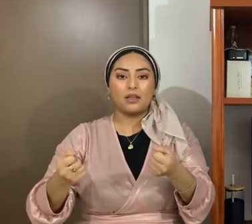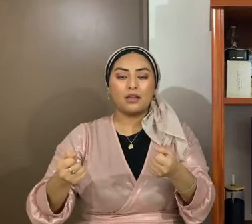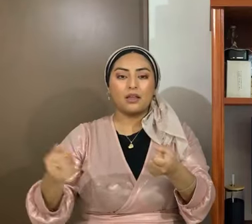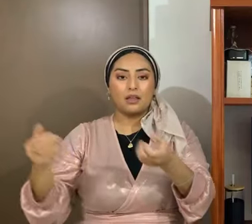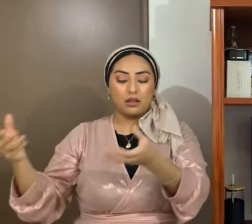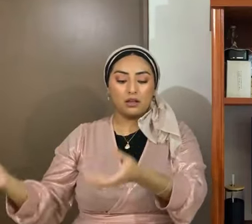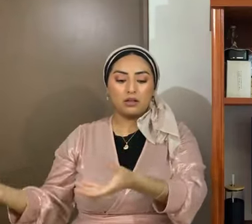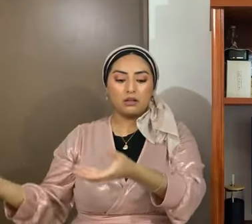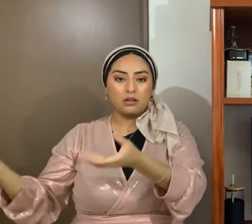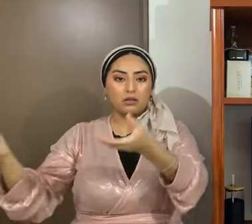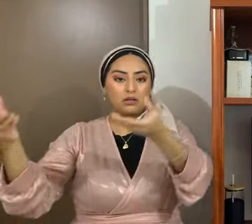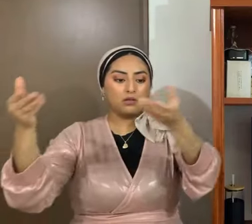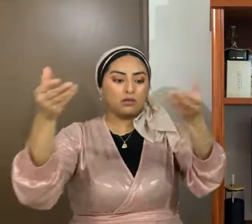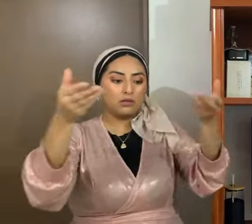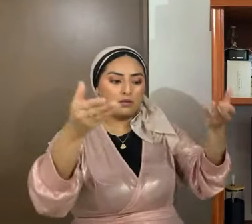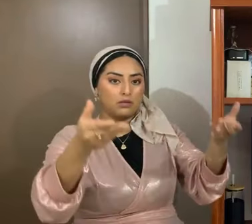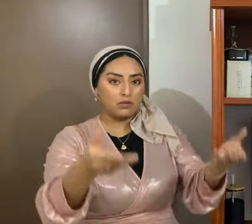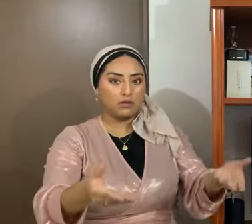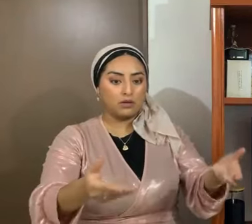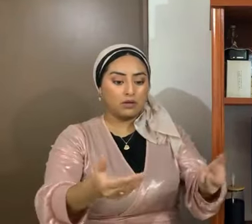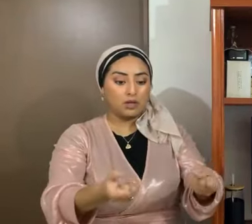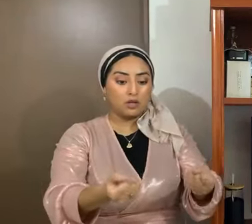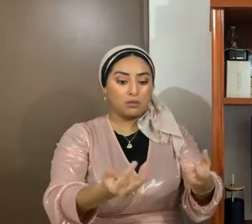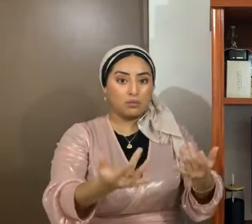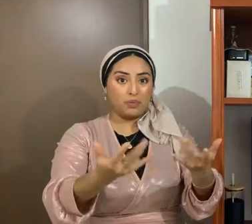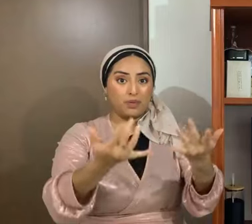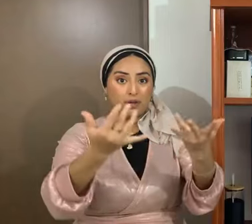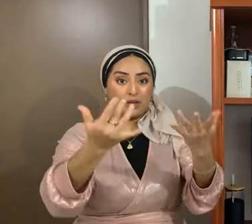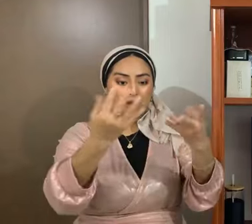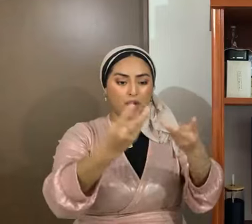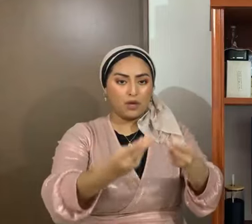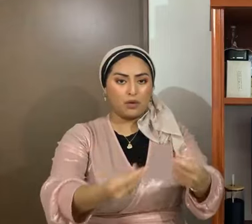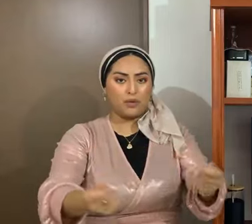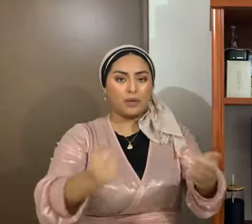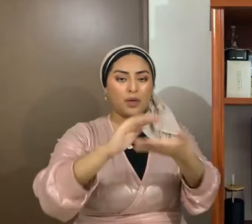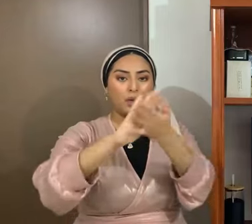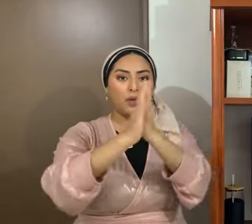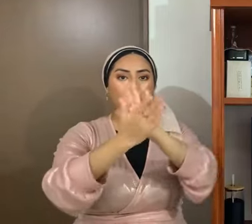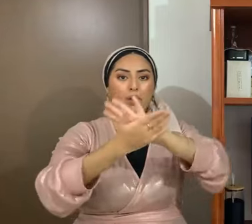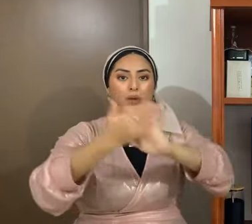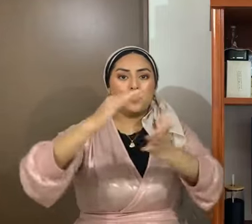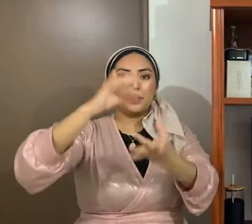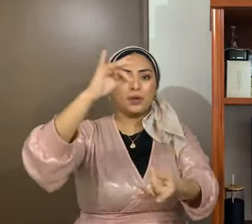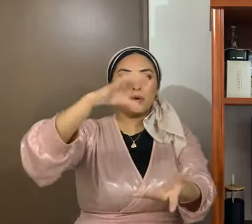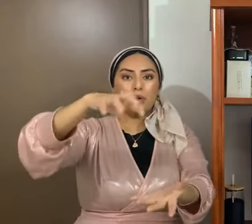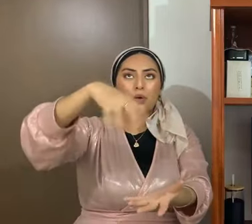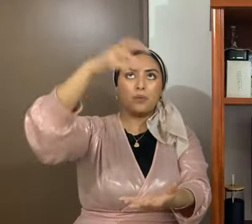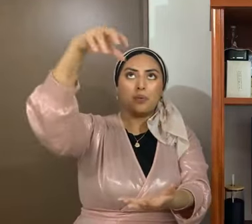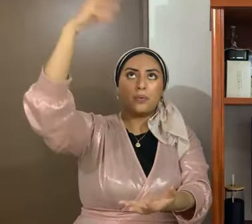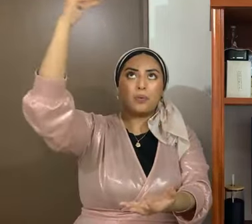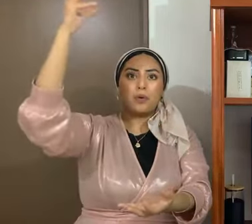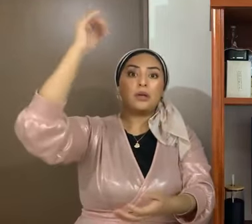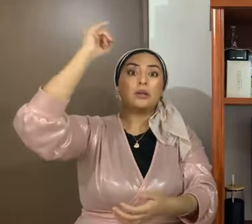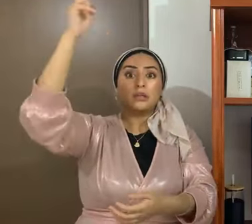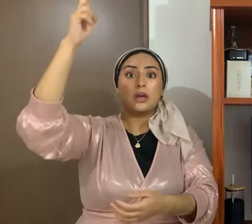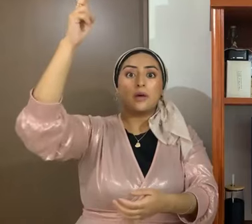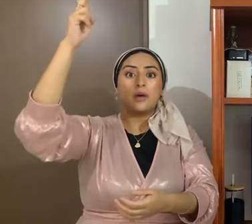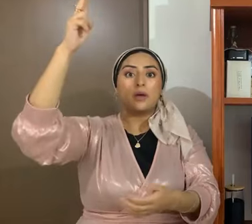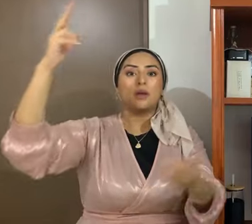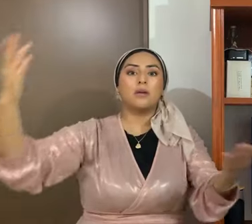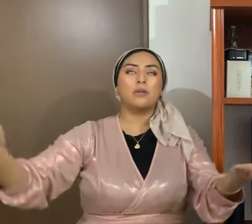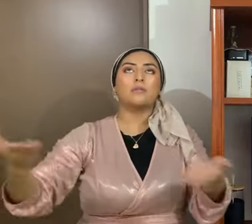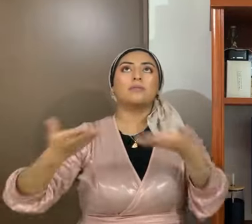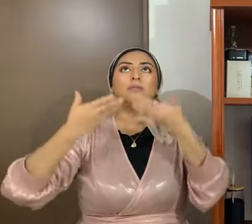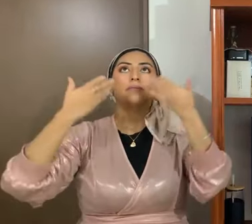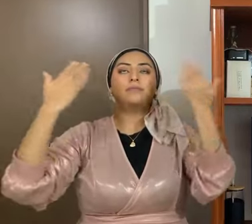sacrificio, era transformado por medio del fuego en algo espiritual que llegaba hasta la presencia del Eterno. ¡Qué